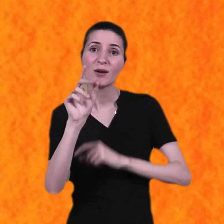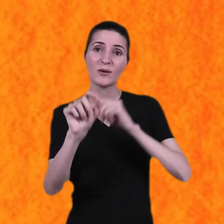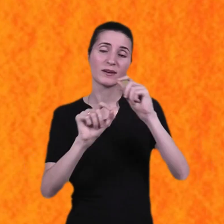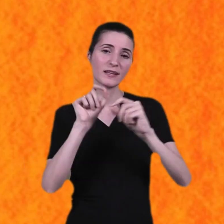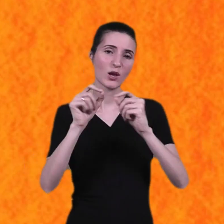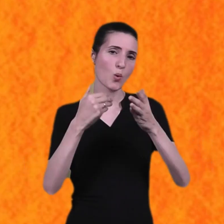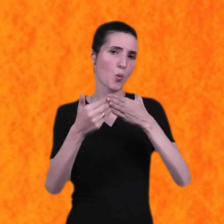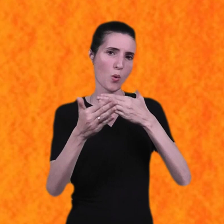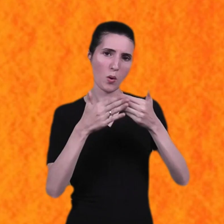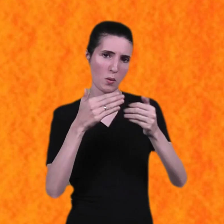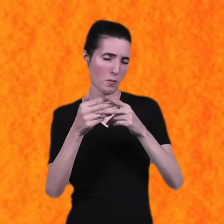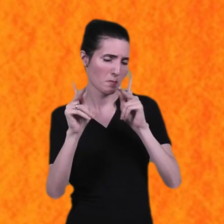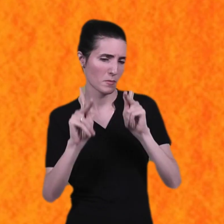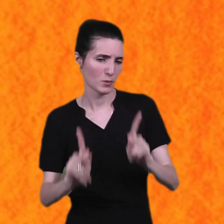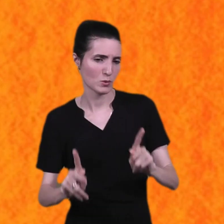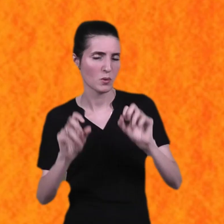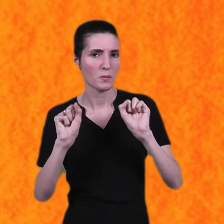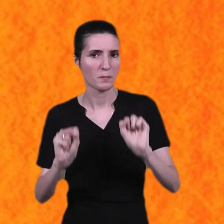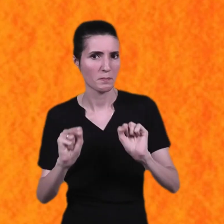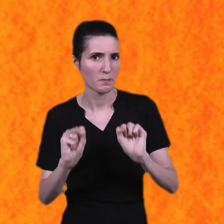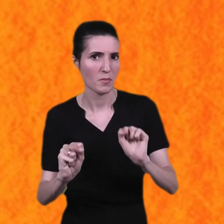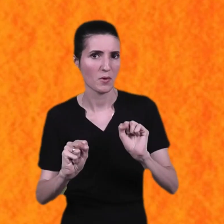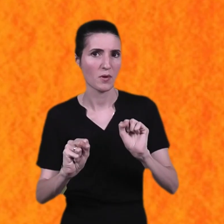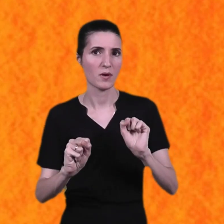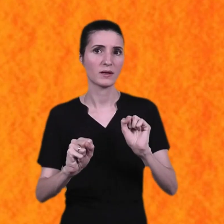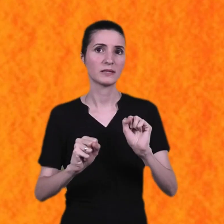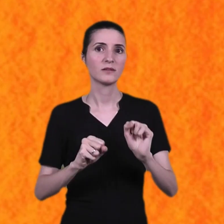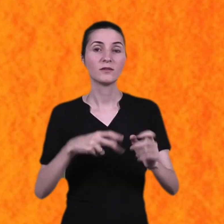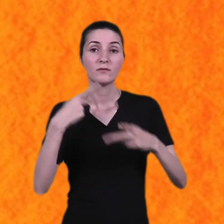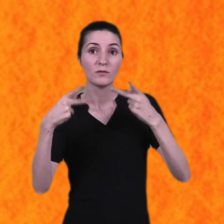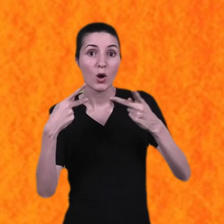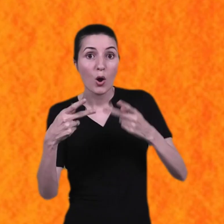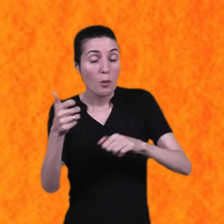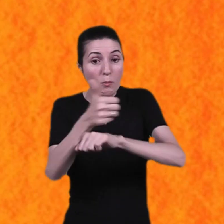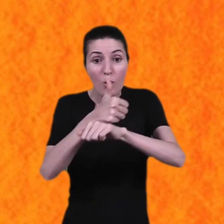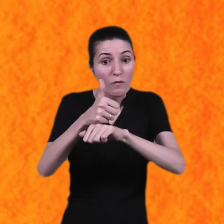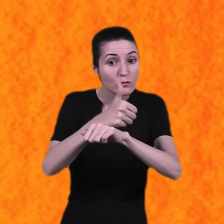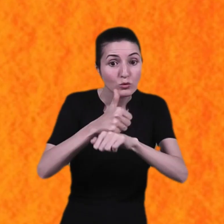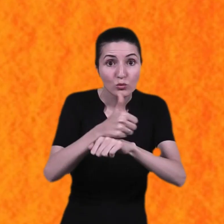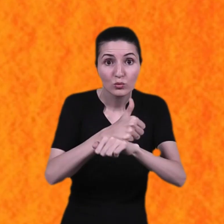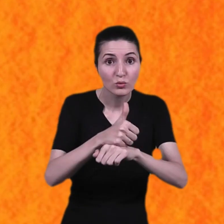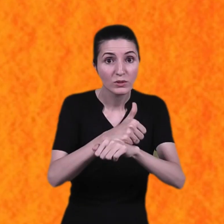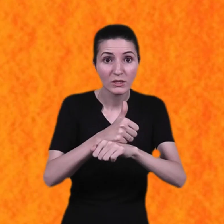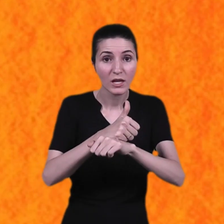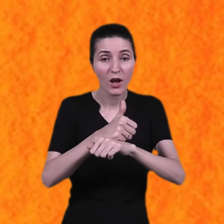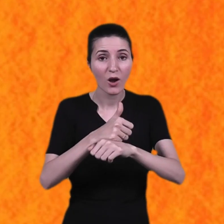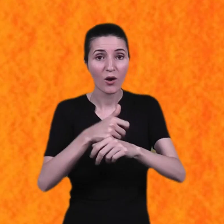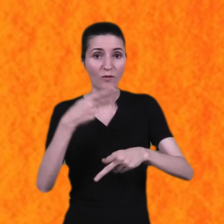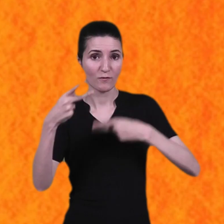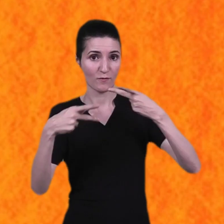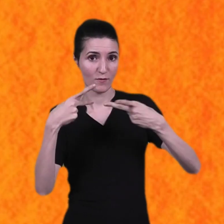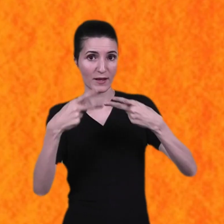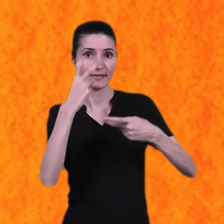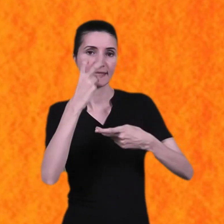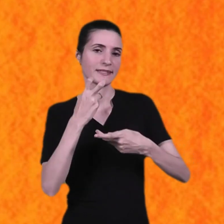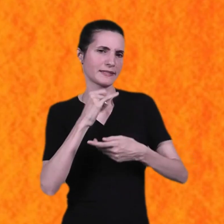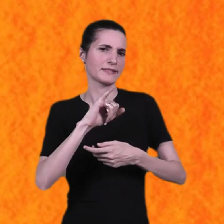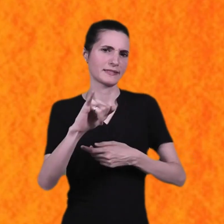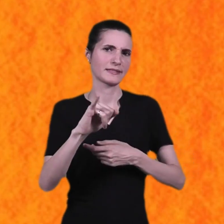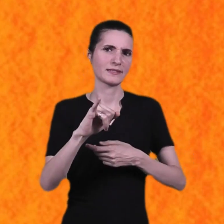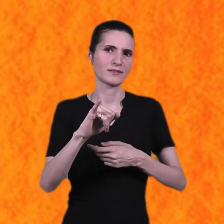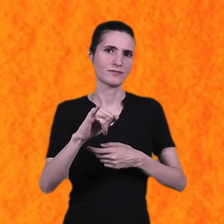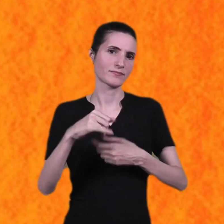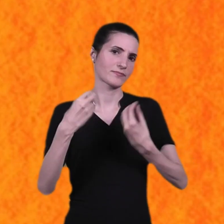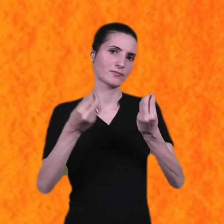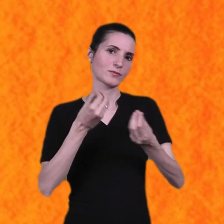quê? Porque qualquer pessoa pode fazer audiodescrição. E alguns vão dizer, não, mas não precisa ser um profissional para fazer. Claro, se